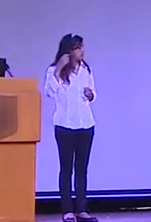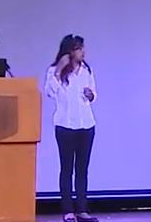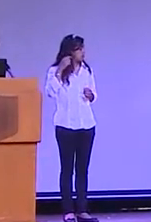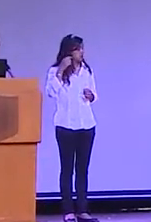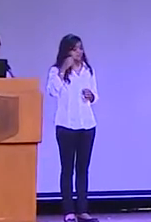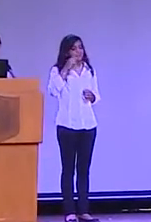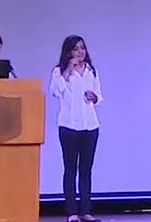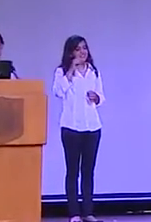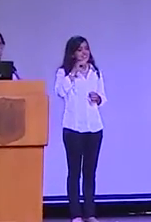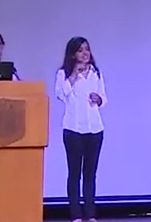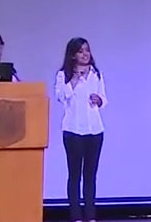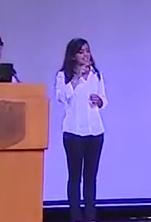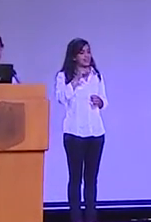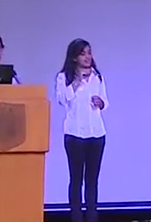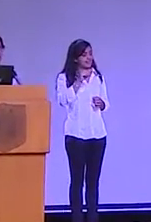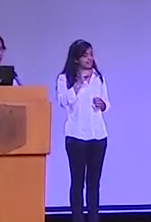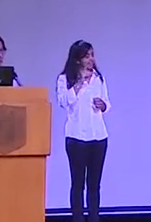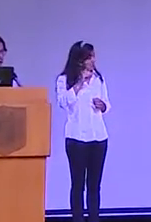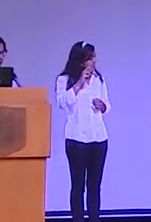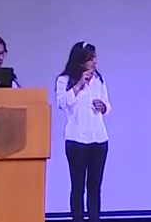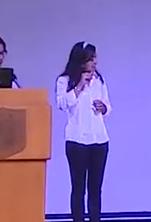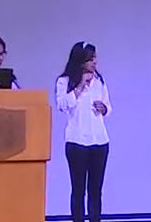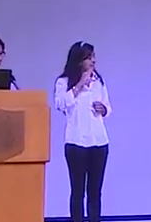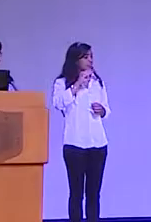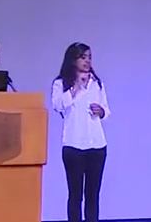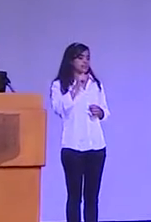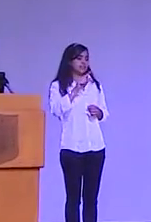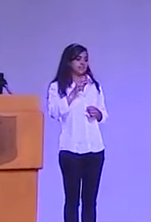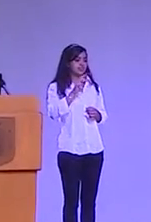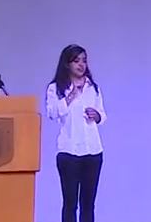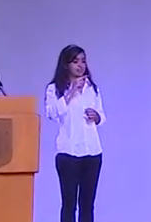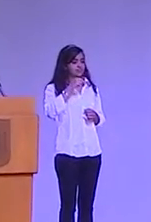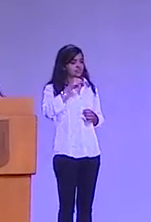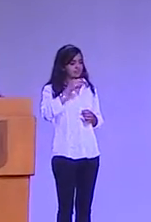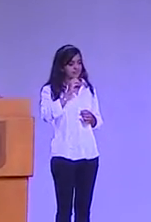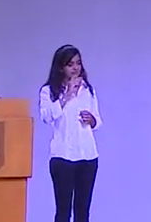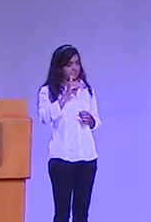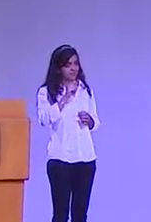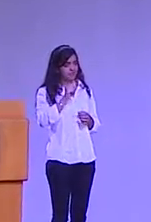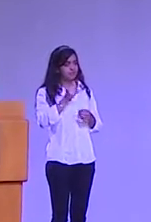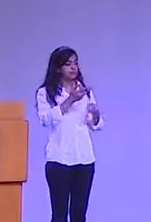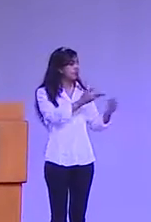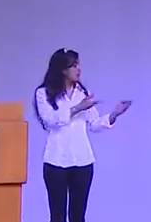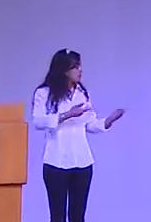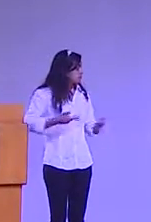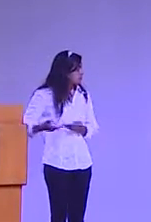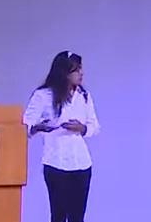invitamos a la profesora Sandra Lucía Rojas a que dé unas palabras de bienvenida.